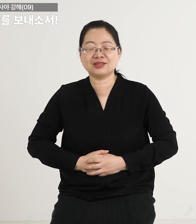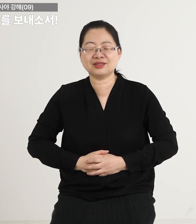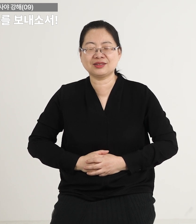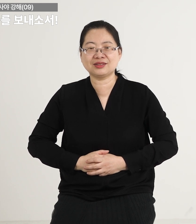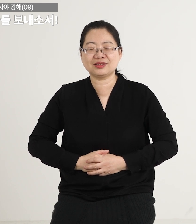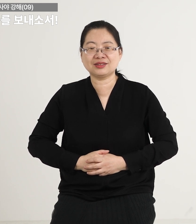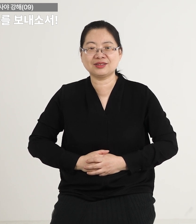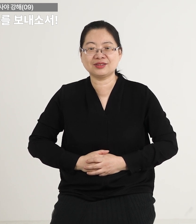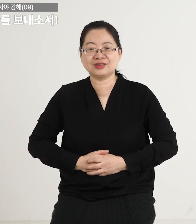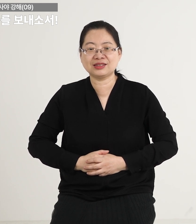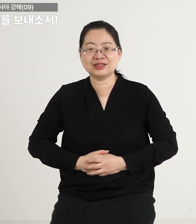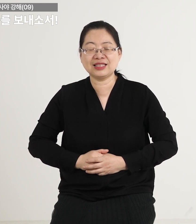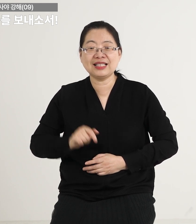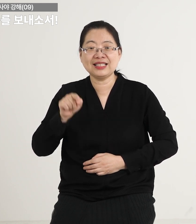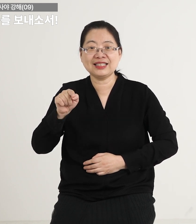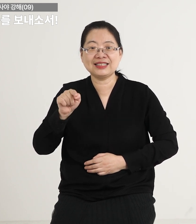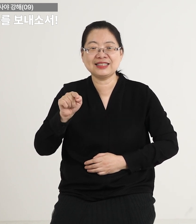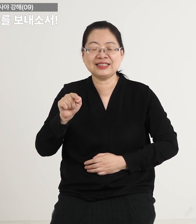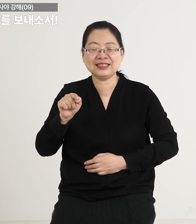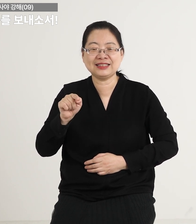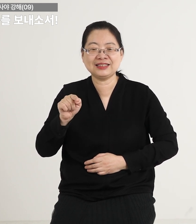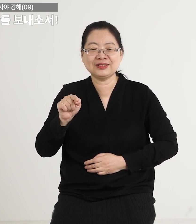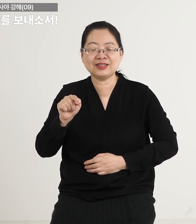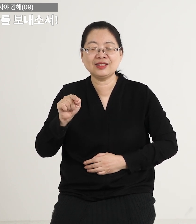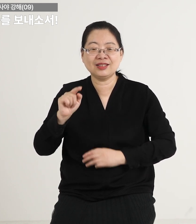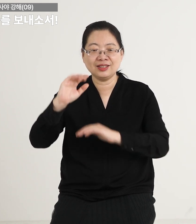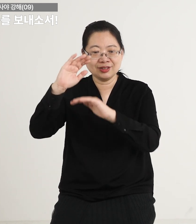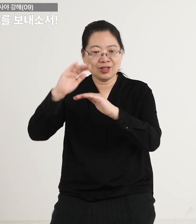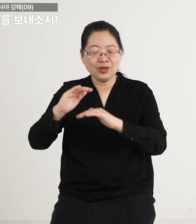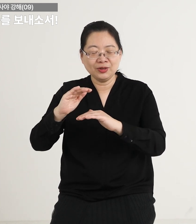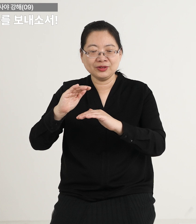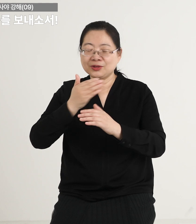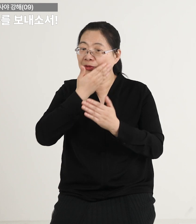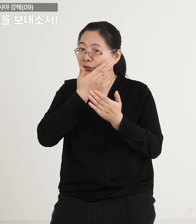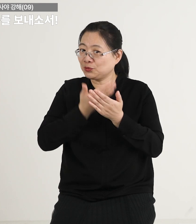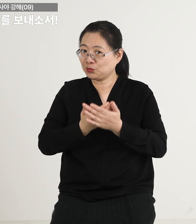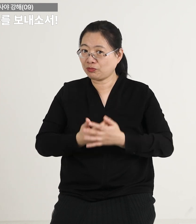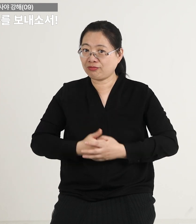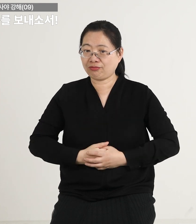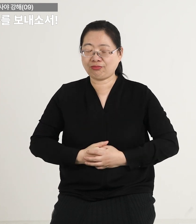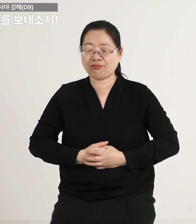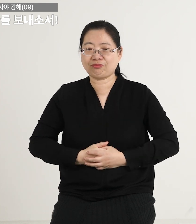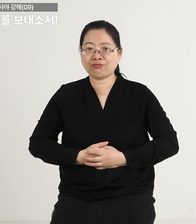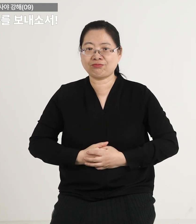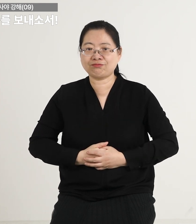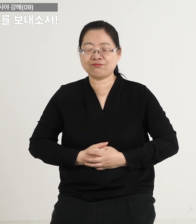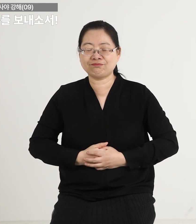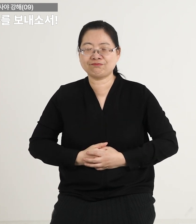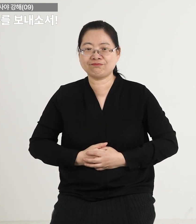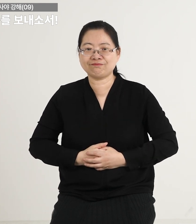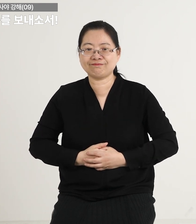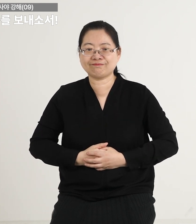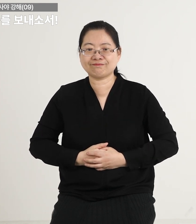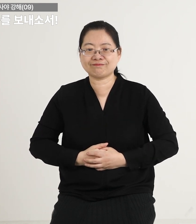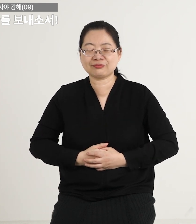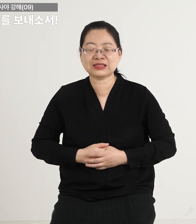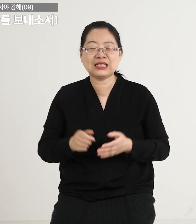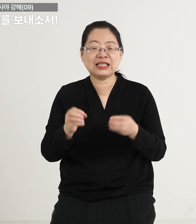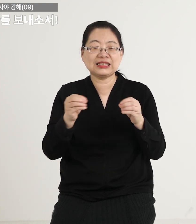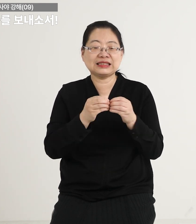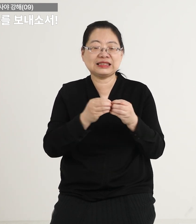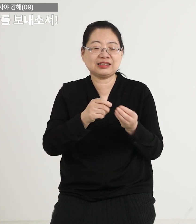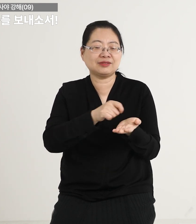이 전제가 굉장히 의미심장합니다. 말하자면 무슨 글을